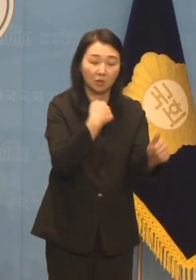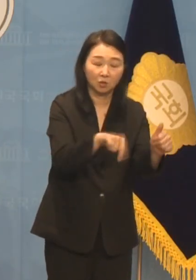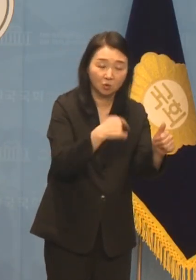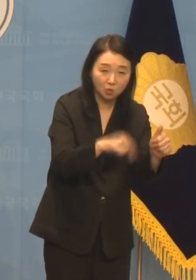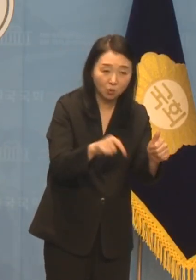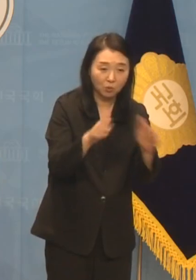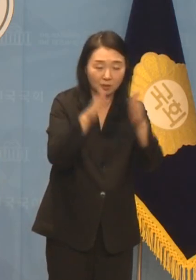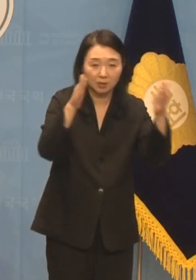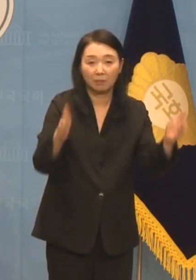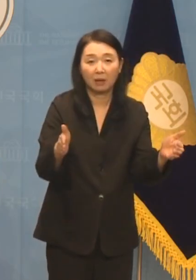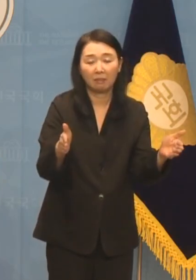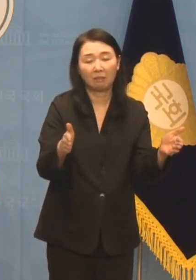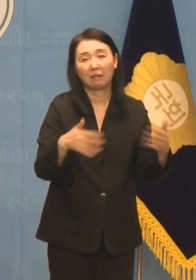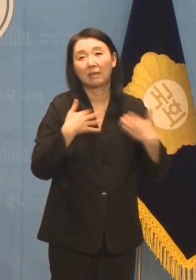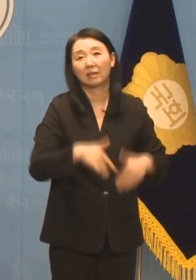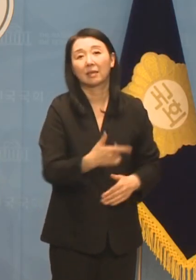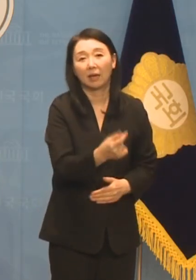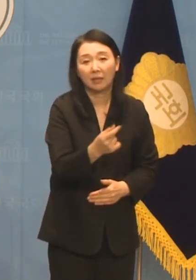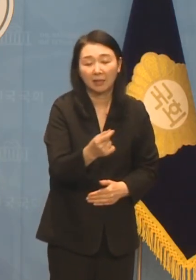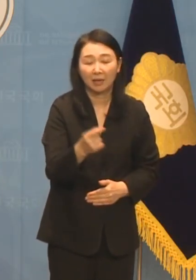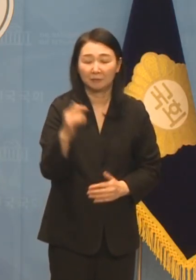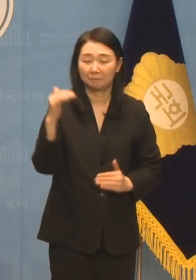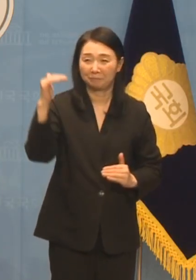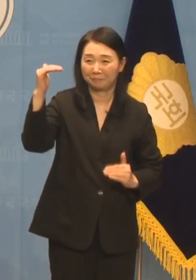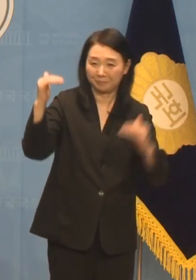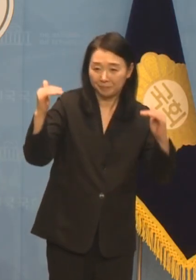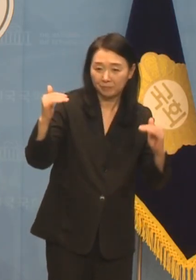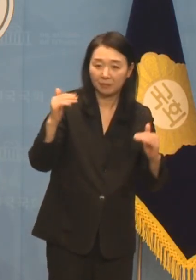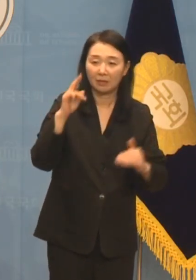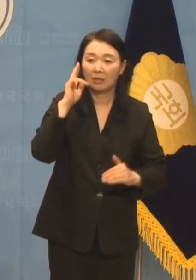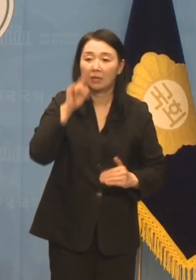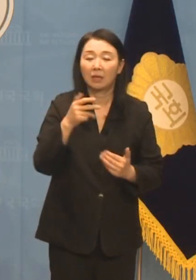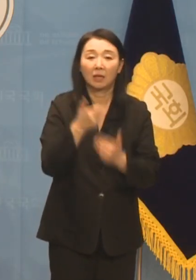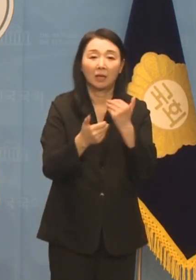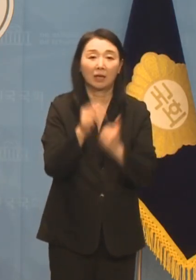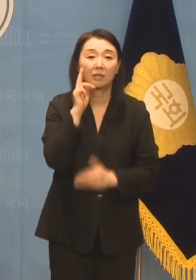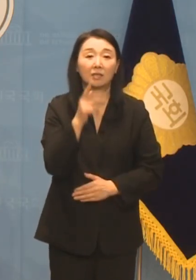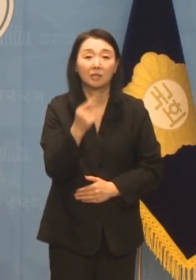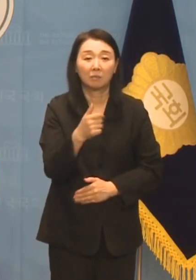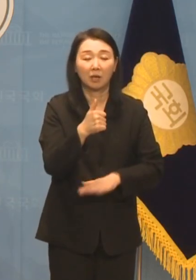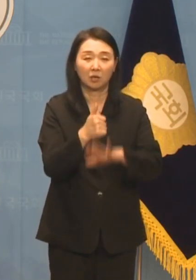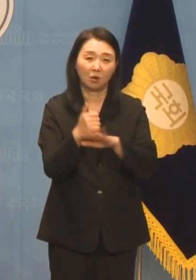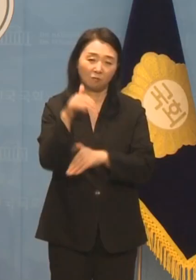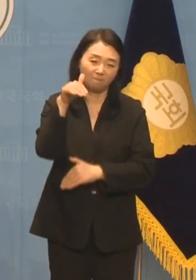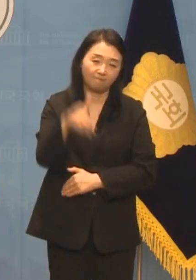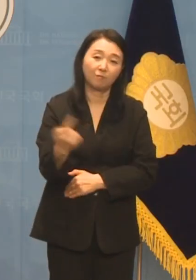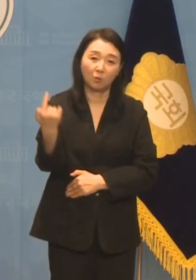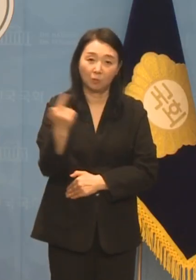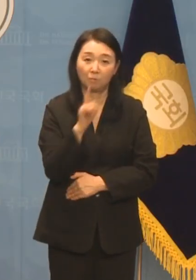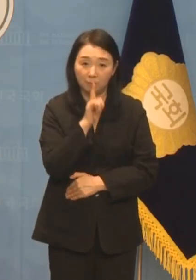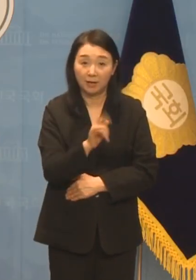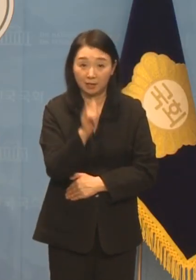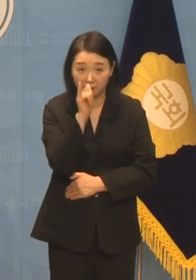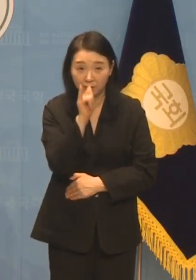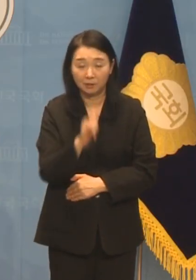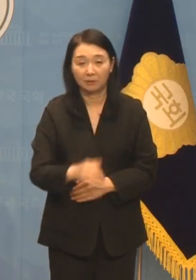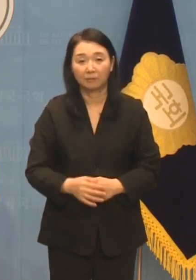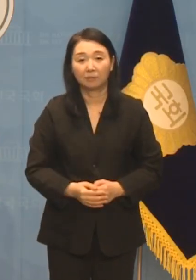하락, 계층 간 갈등 심화를 맞이하며 쇠퇴에 접어든다고 합니다.